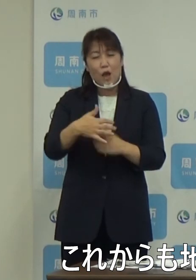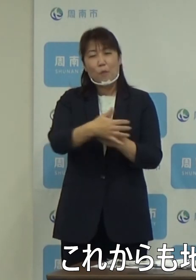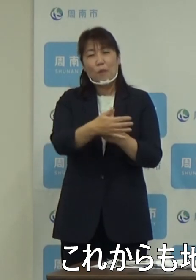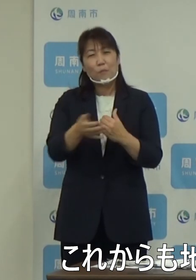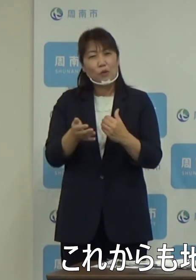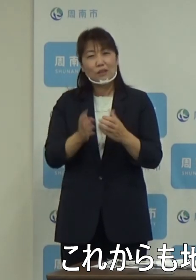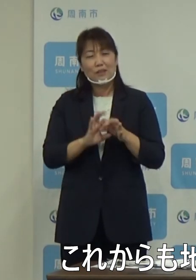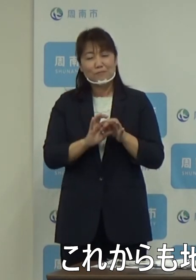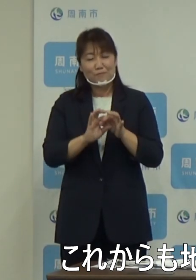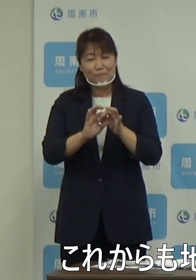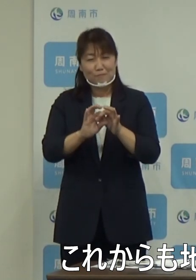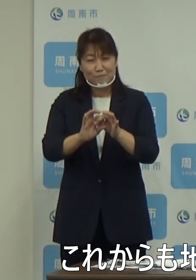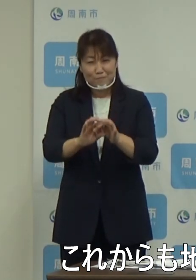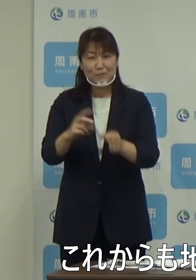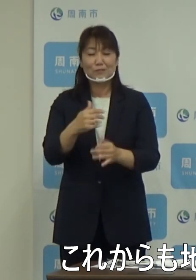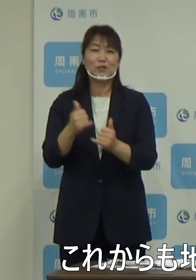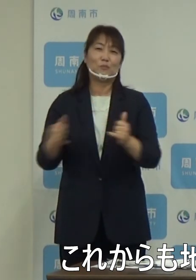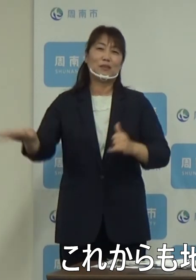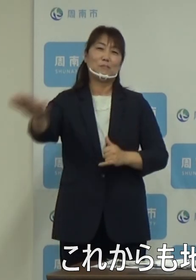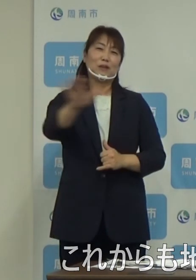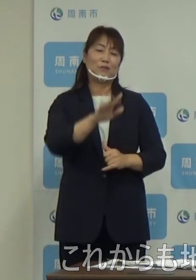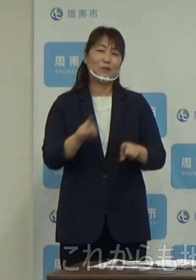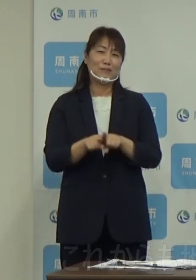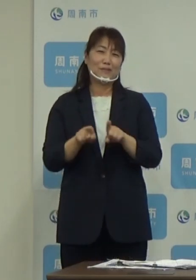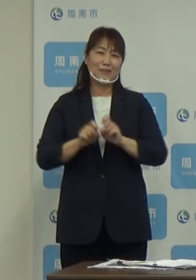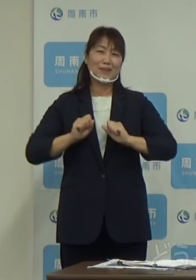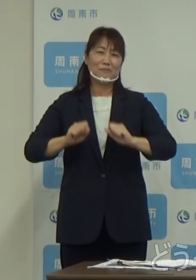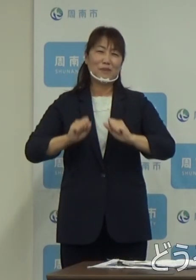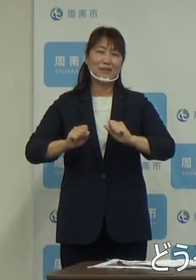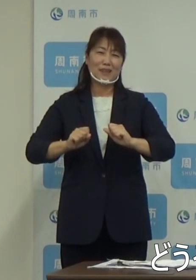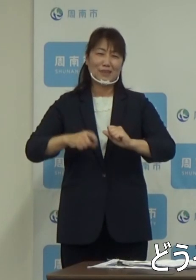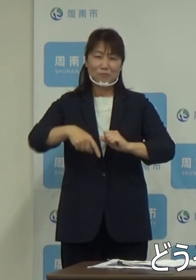民の皆様と一緒に頑張ってまいります。